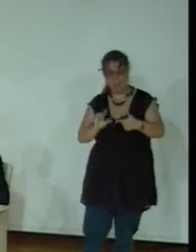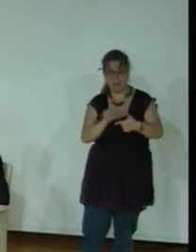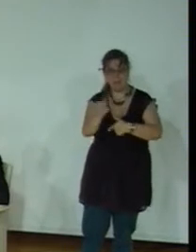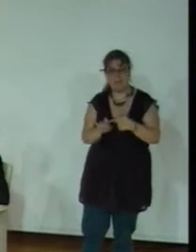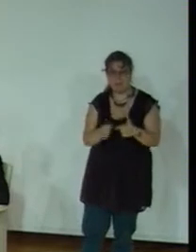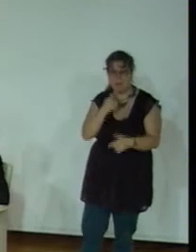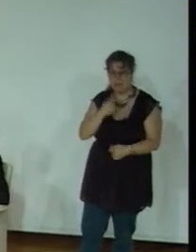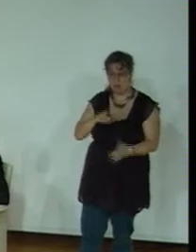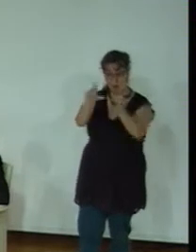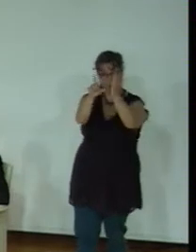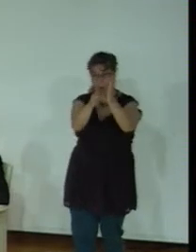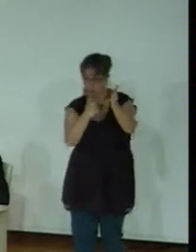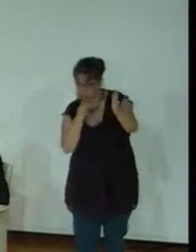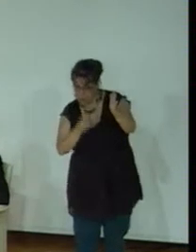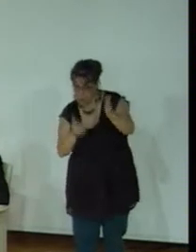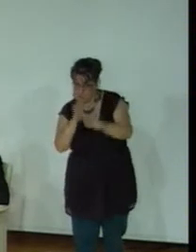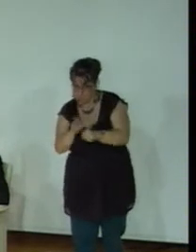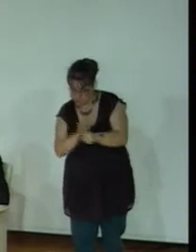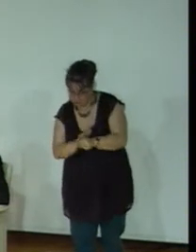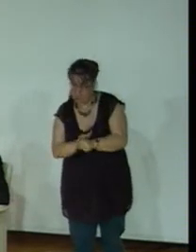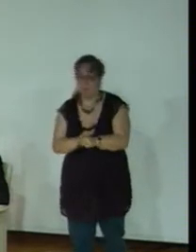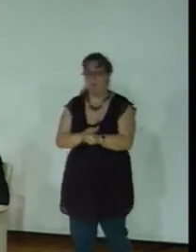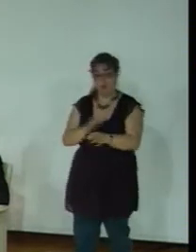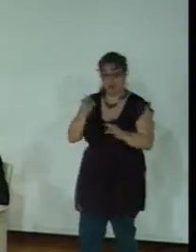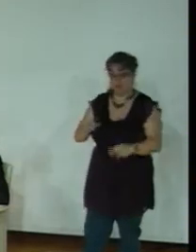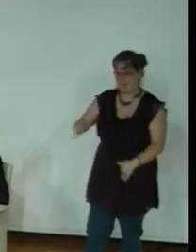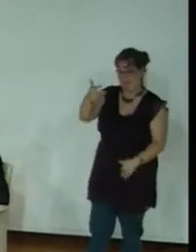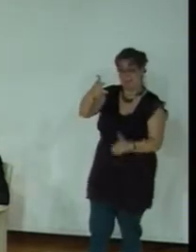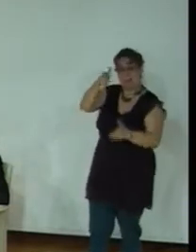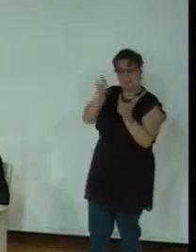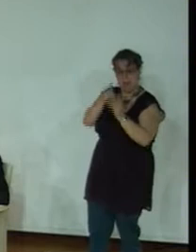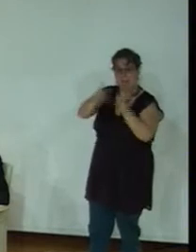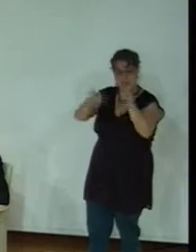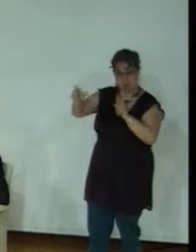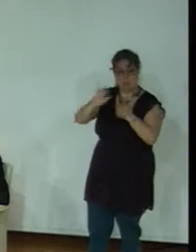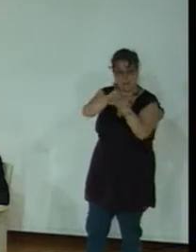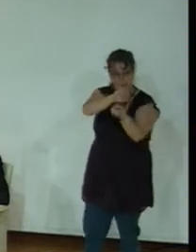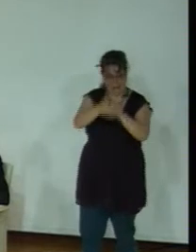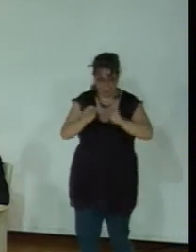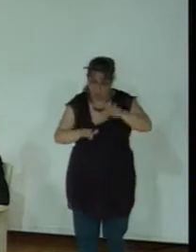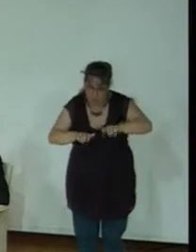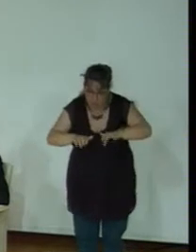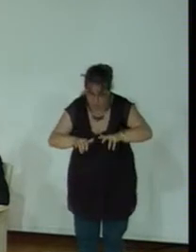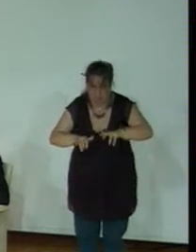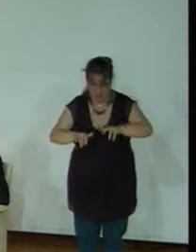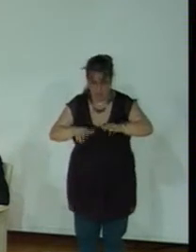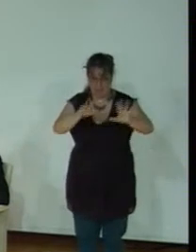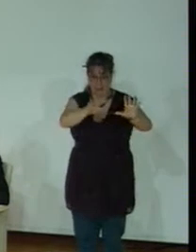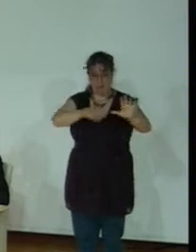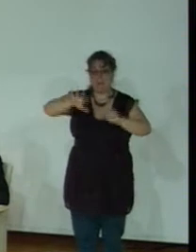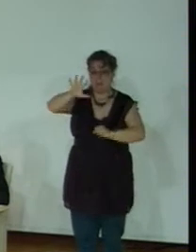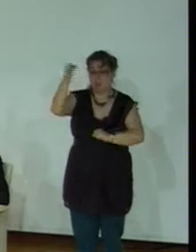Sur 13 000 votants exprimés qui sont allés volontairement sur le site internet, plus de 85% de non.